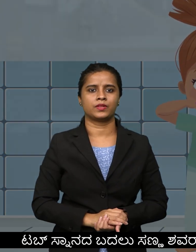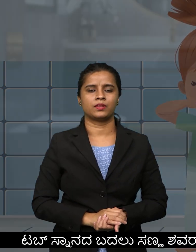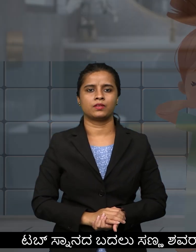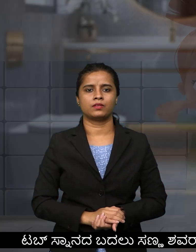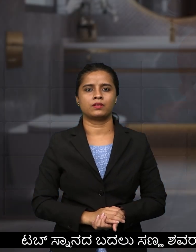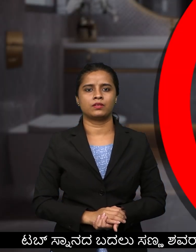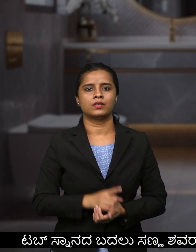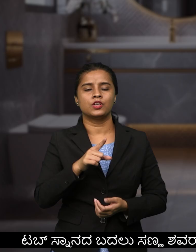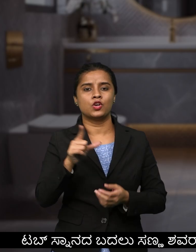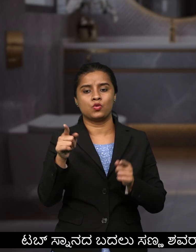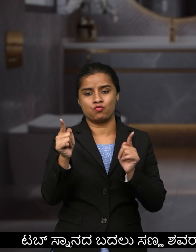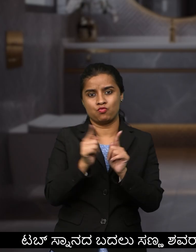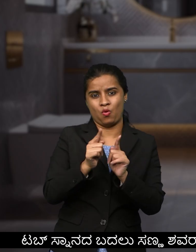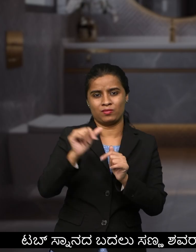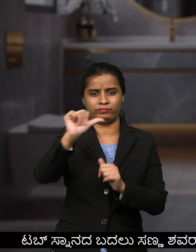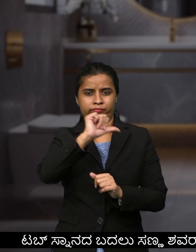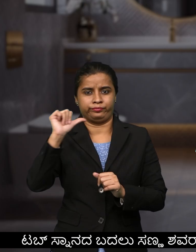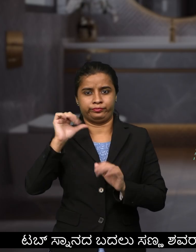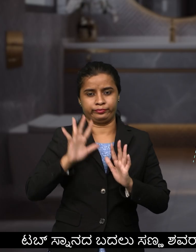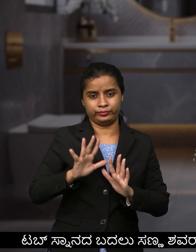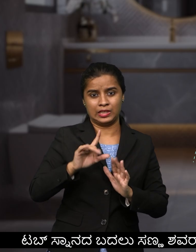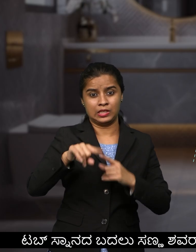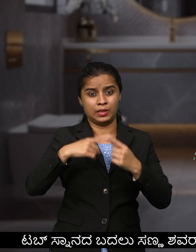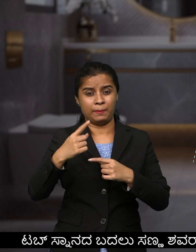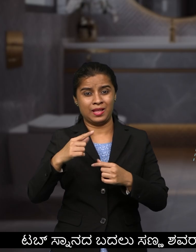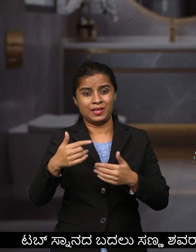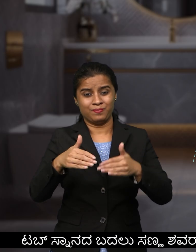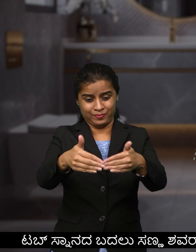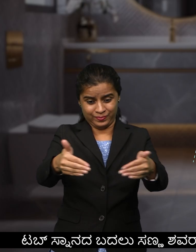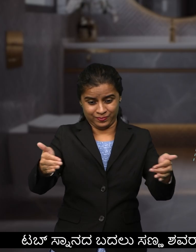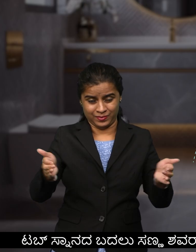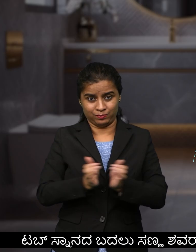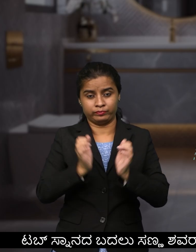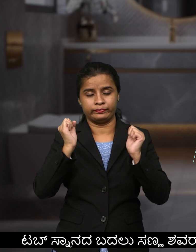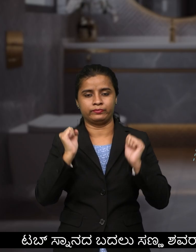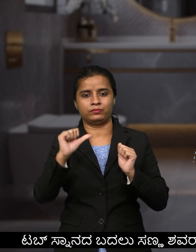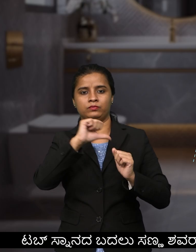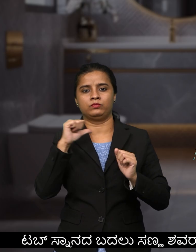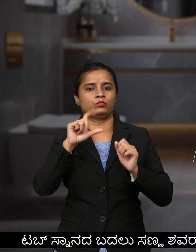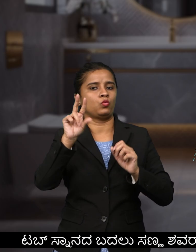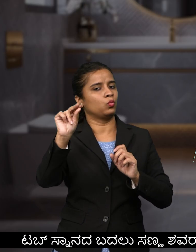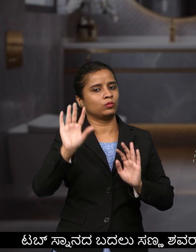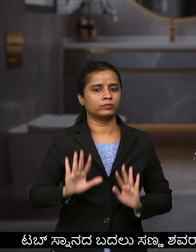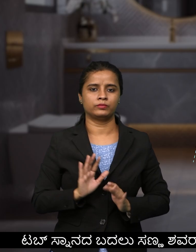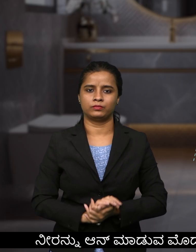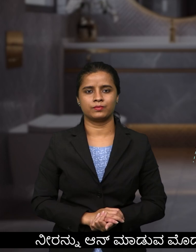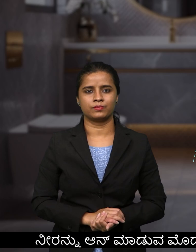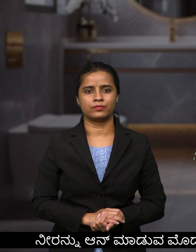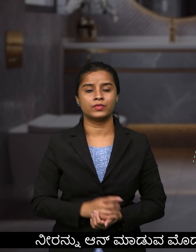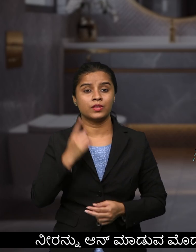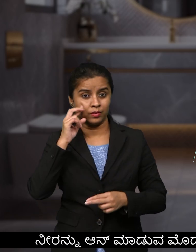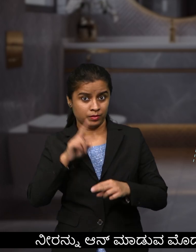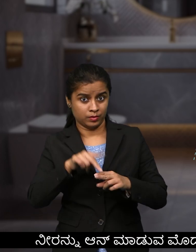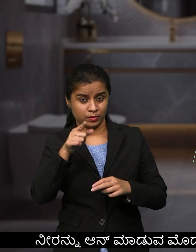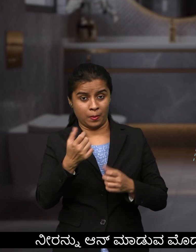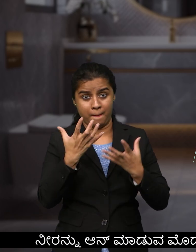ಟಬ್ ಸ್ನಾನದ ಬದಲು ಸಣ್ಣ ಶವರ್ ತೆಗೆದುಕೊಳ್ಳಿ. ನೀವು ಟಬ್ ಅನ್ನು ಬಳಸಬೇಕಾದರೆ ನೀರು